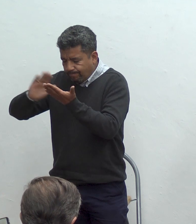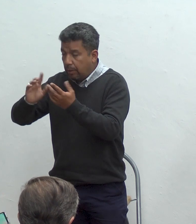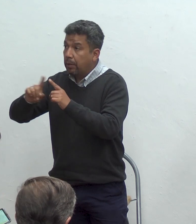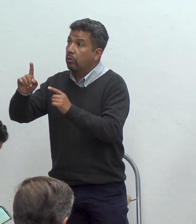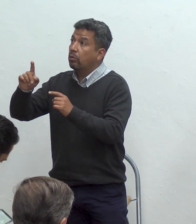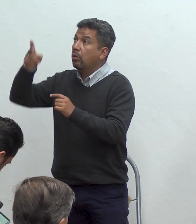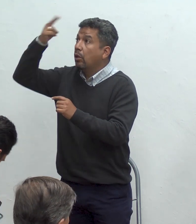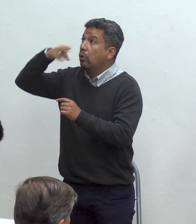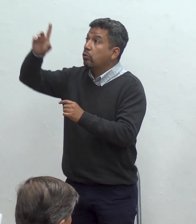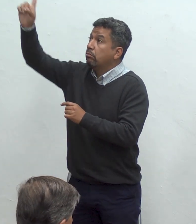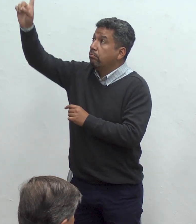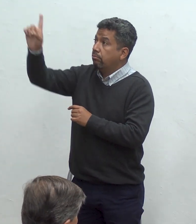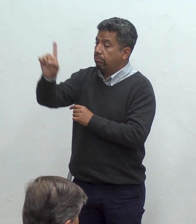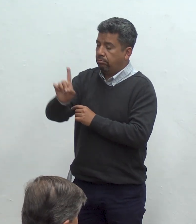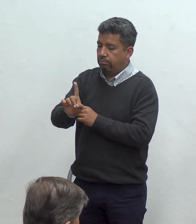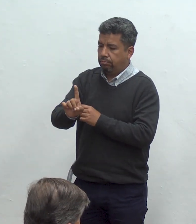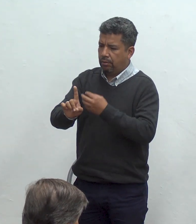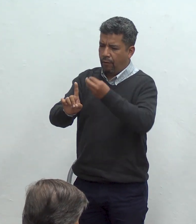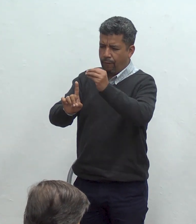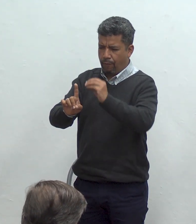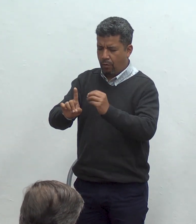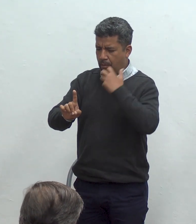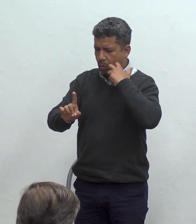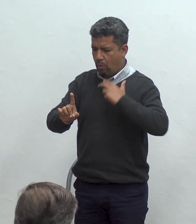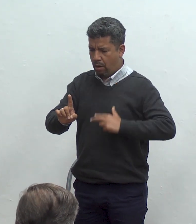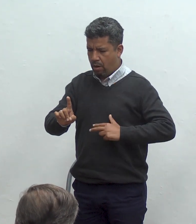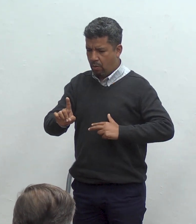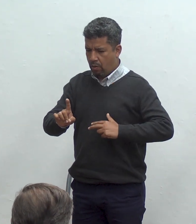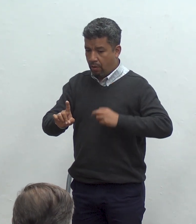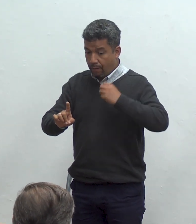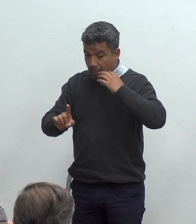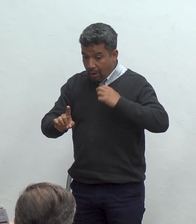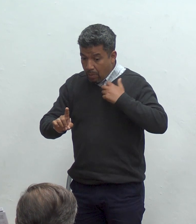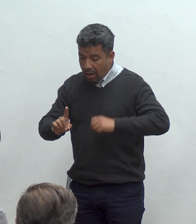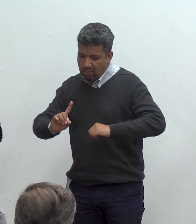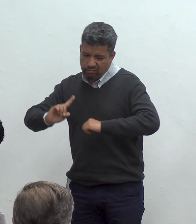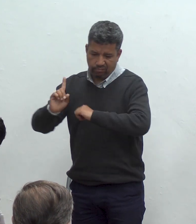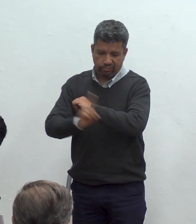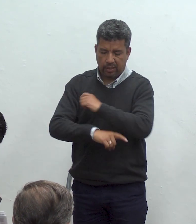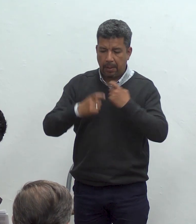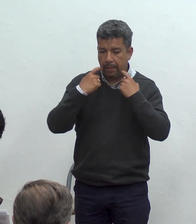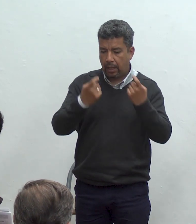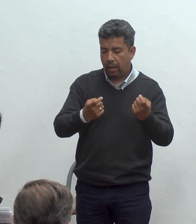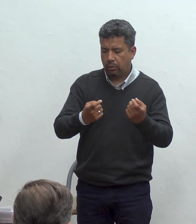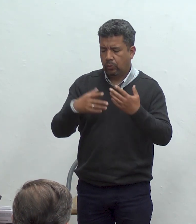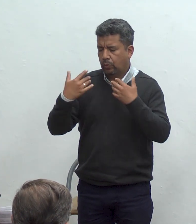tú enviaste a tu Hijo en semejanza de carne y en la carne condenó al pecado en la carne de su Hijo,